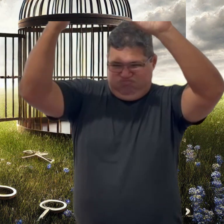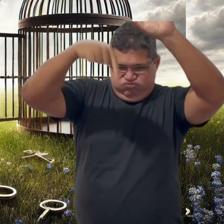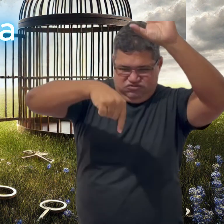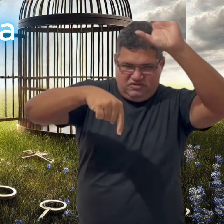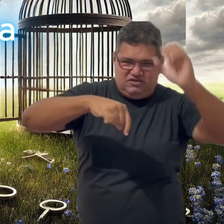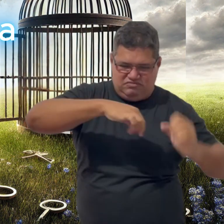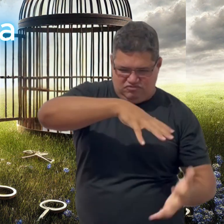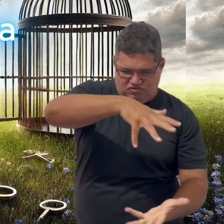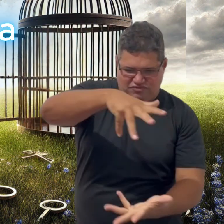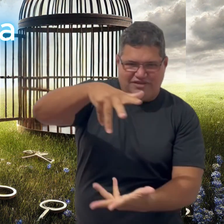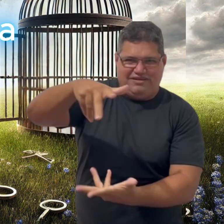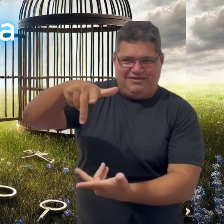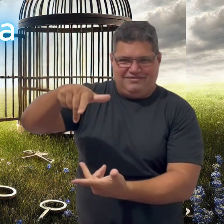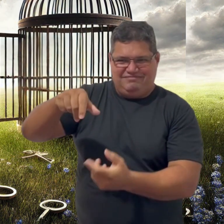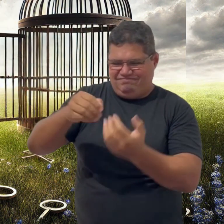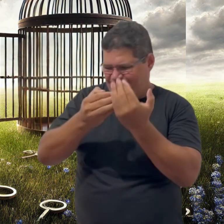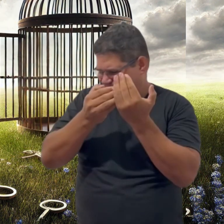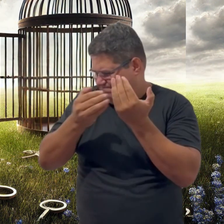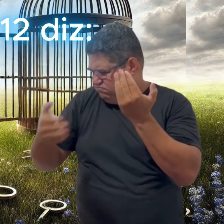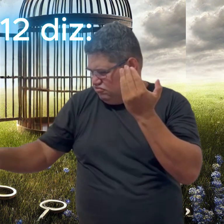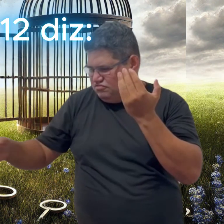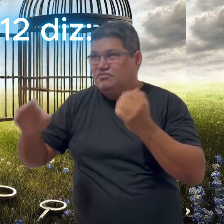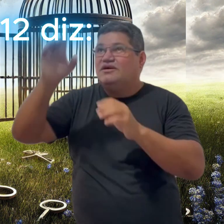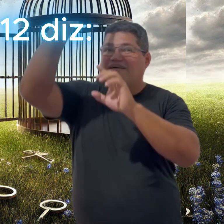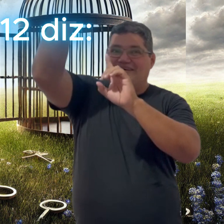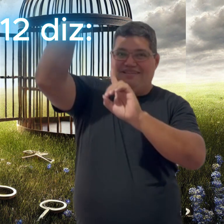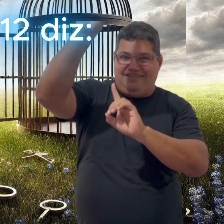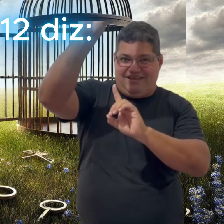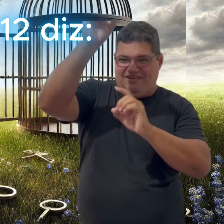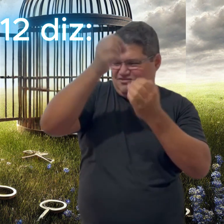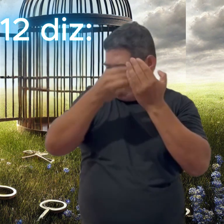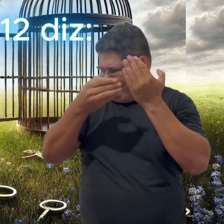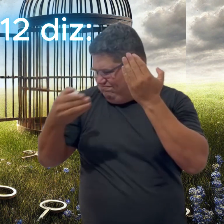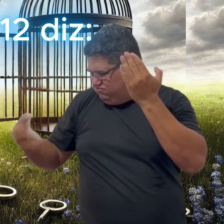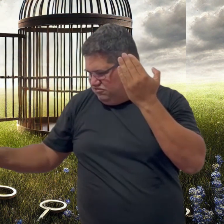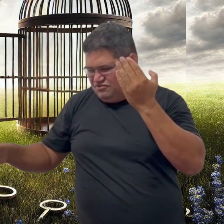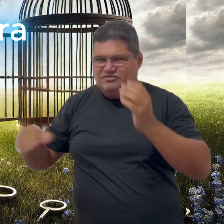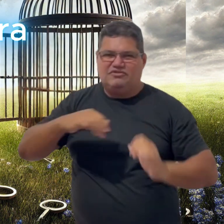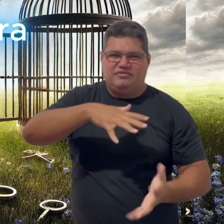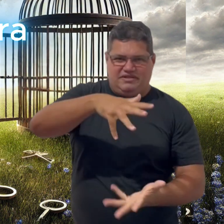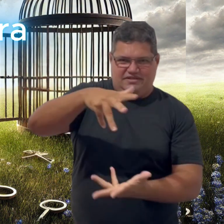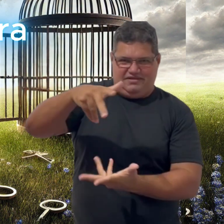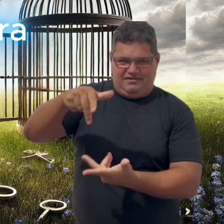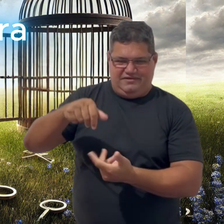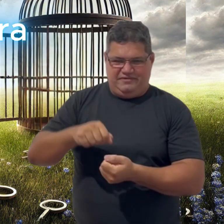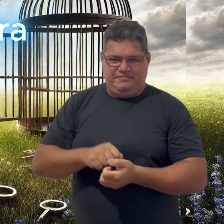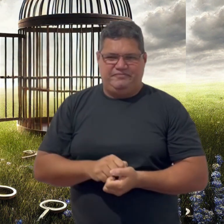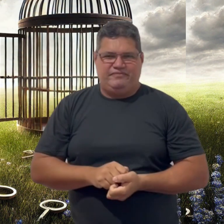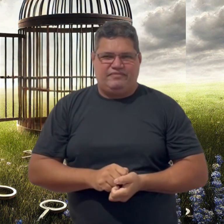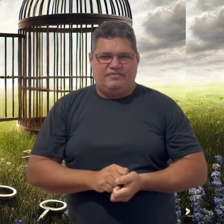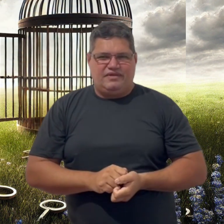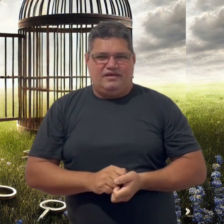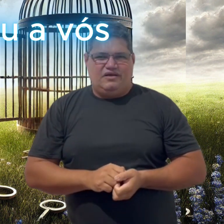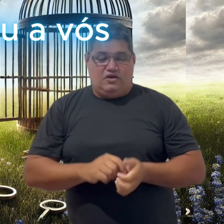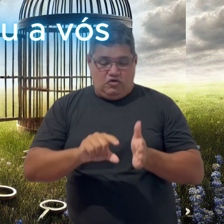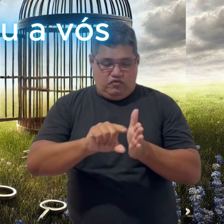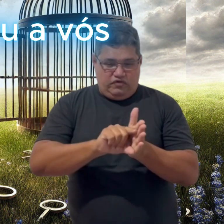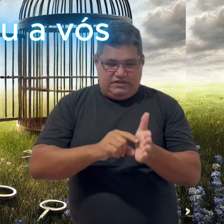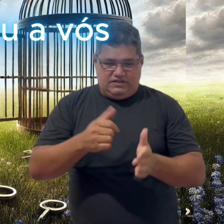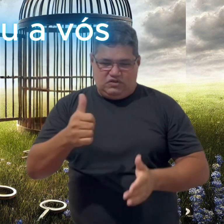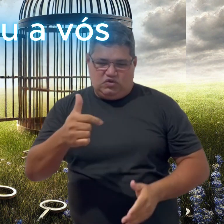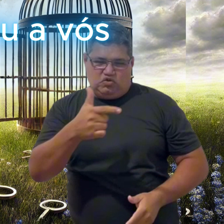onde? Para a terra. No versículo 12 diz: ai da terra,